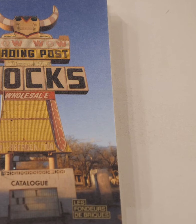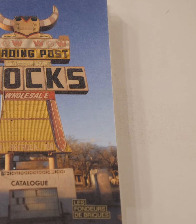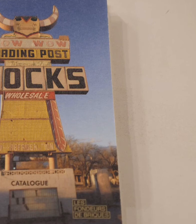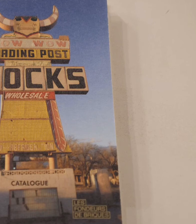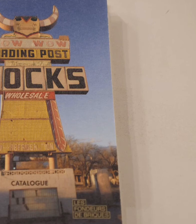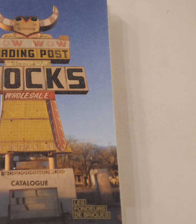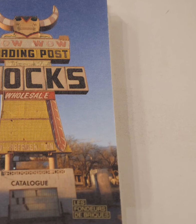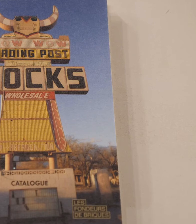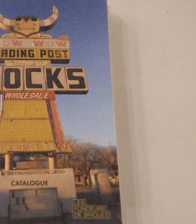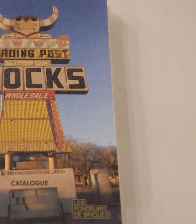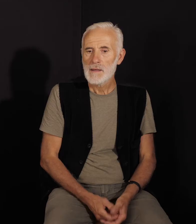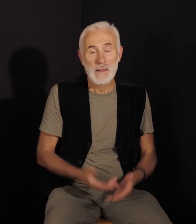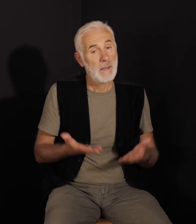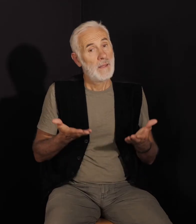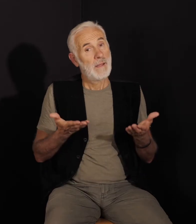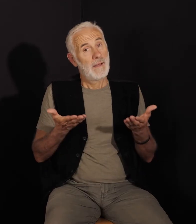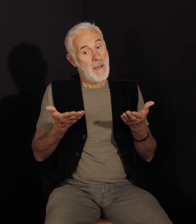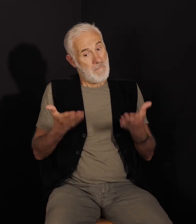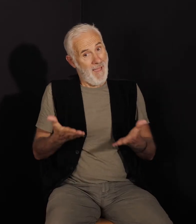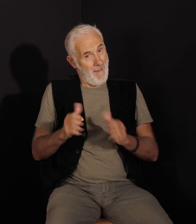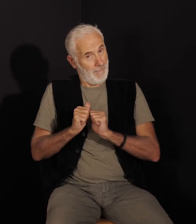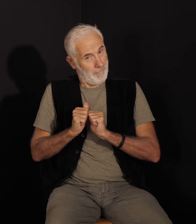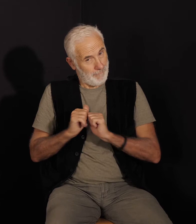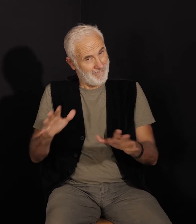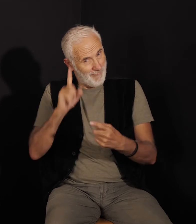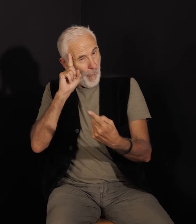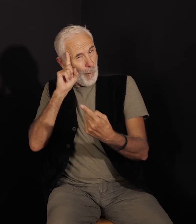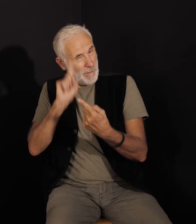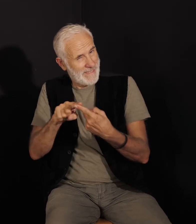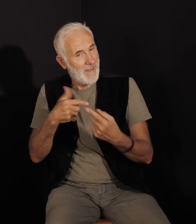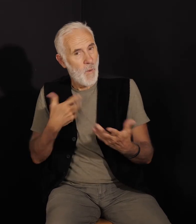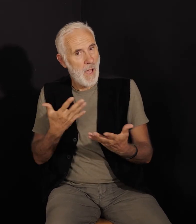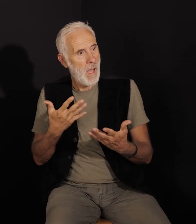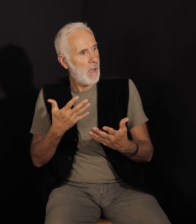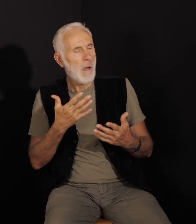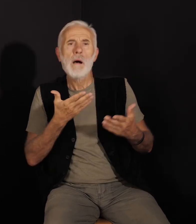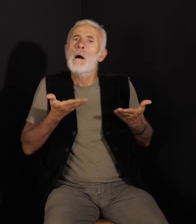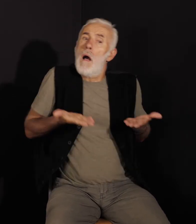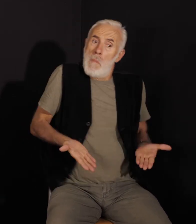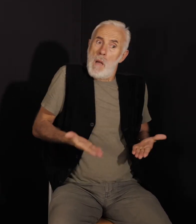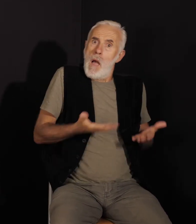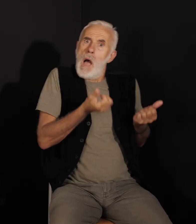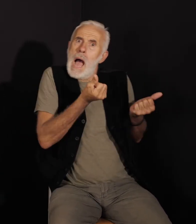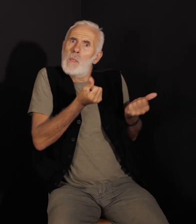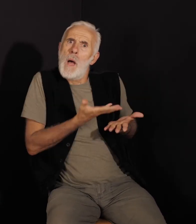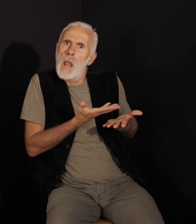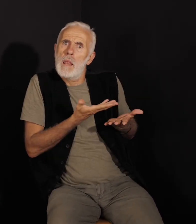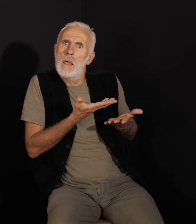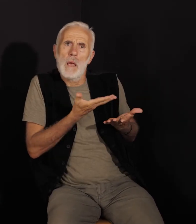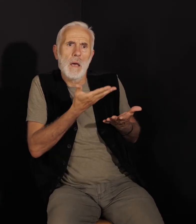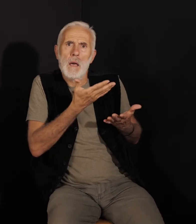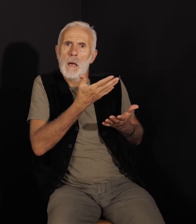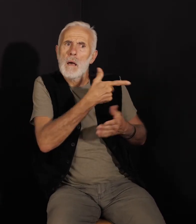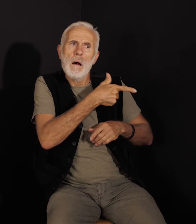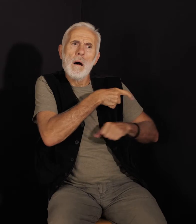Nos objectifs en publiant ces textes maintenant, c'est faire écho à l'actualité, au mouvement pour les